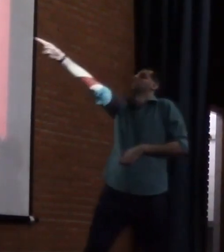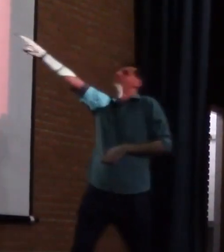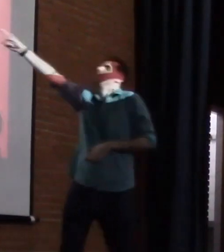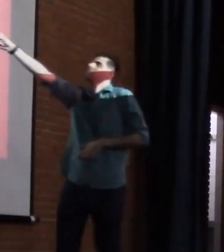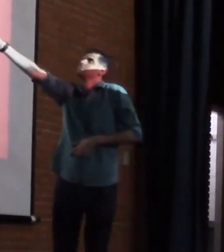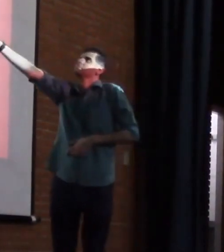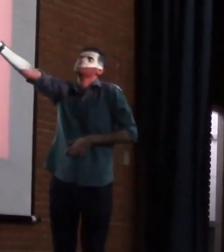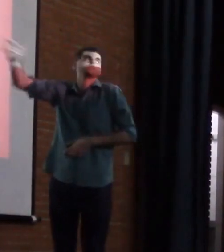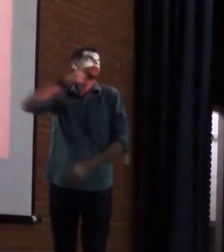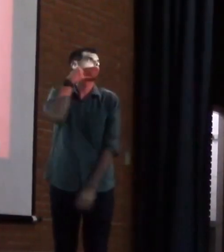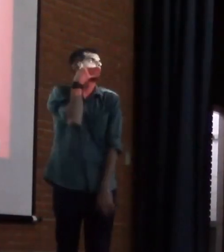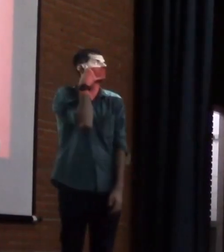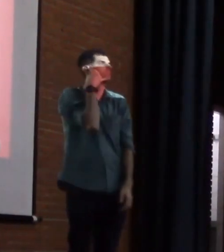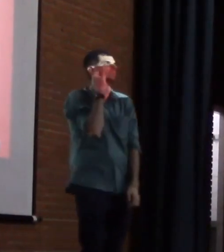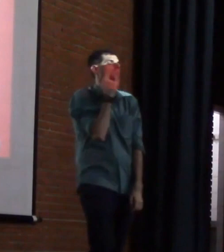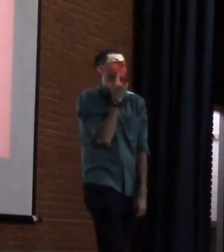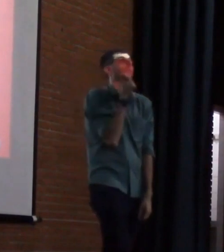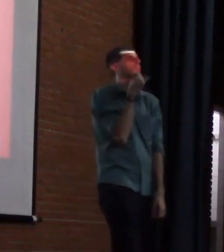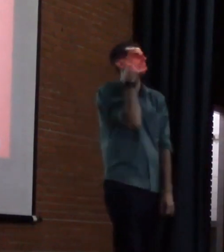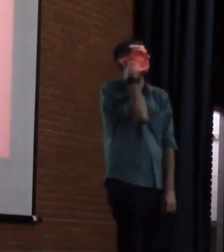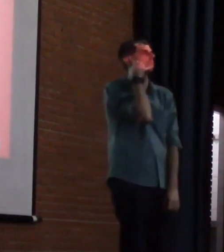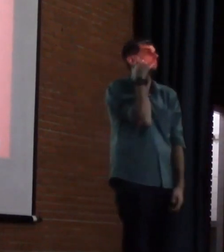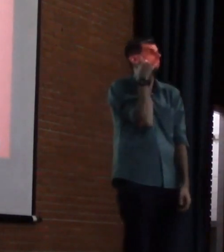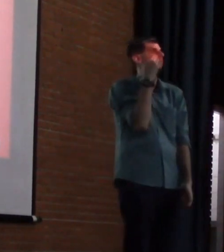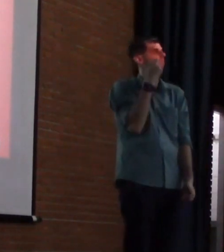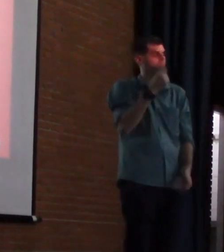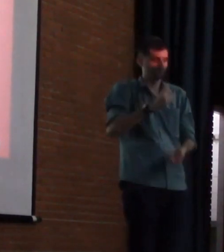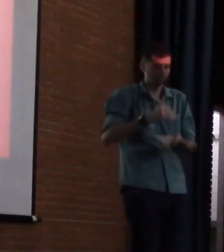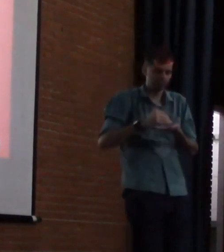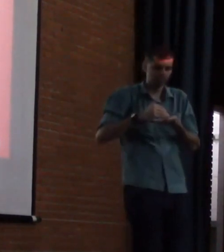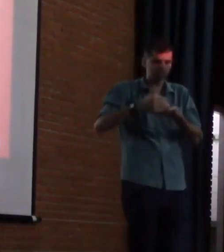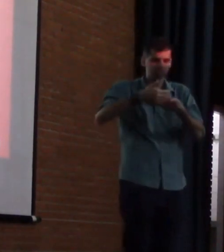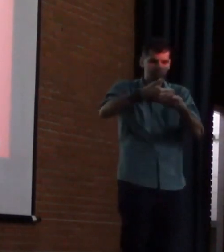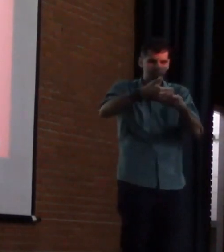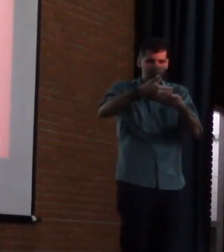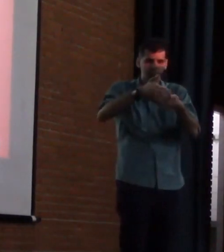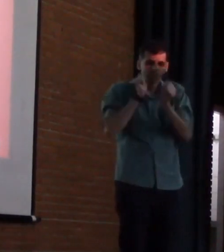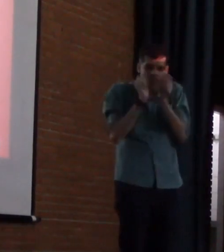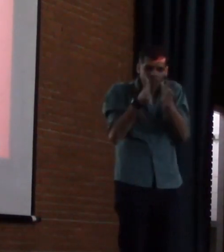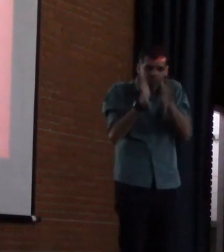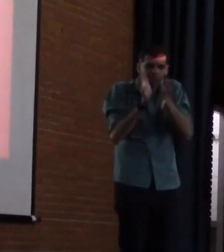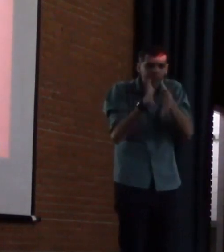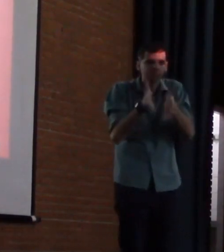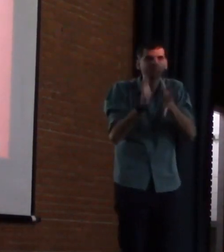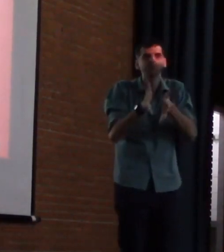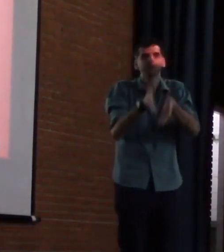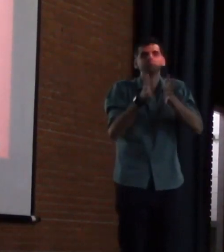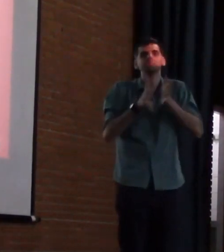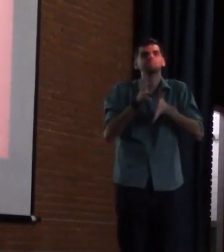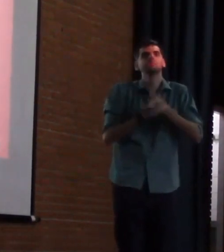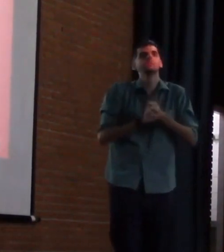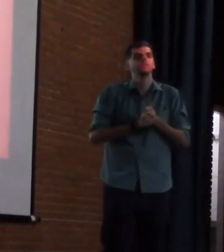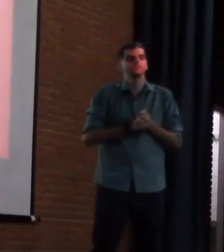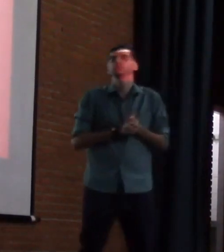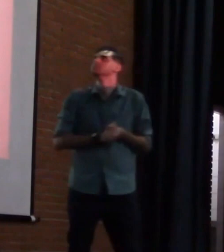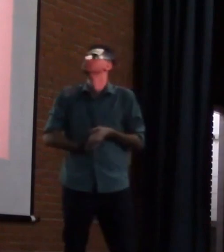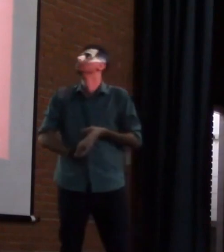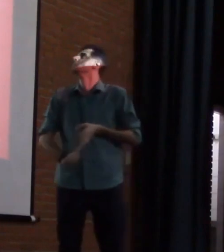Por exemplo, né, a gente vê aqui a situação do telefone. Como é que o surdo ele vai se comunicar no telefone, né? A gente tem ali